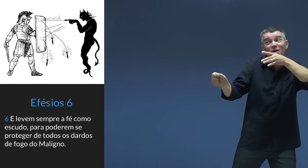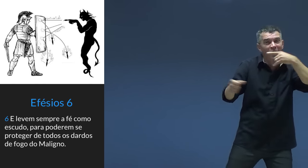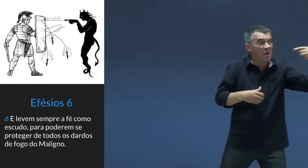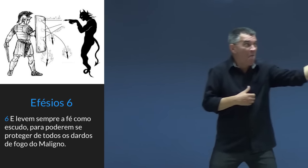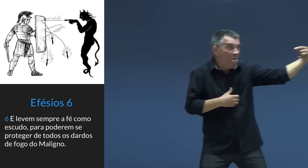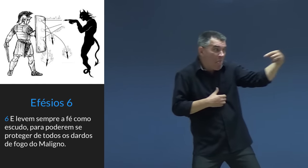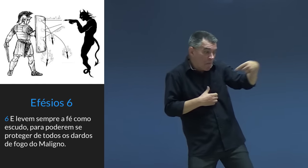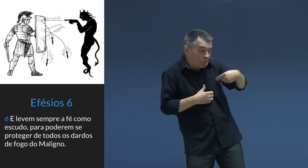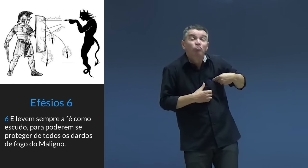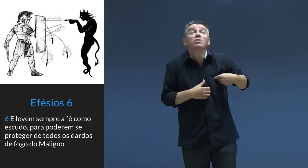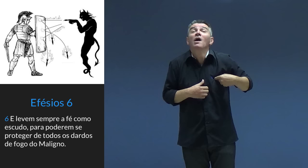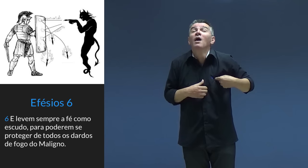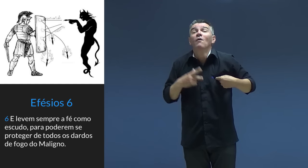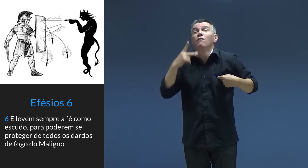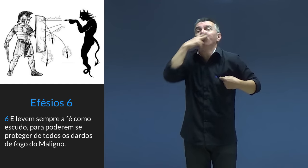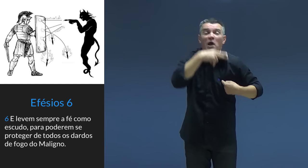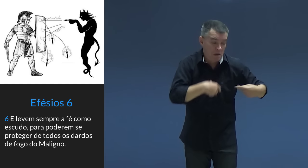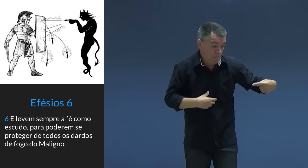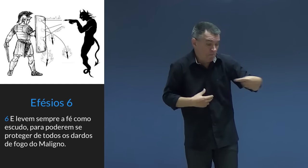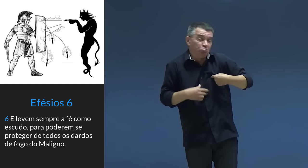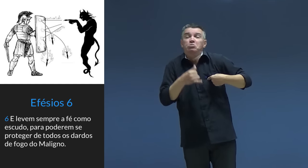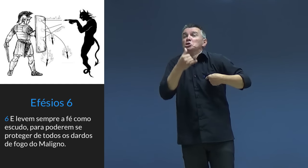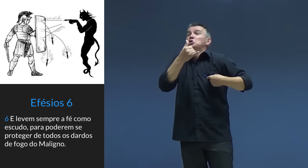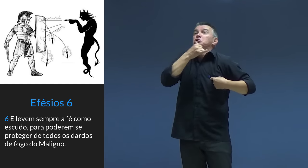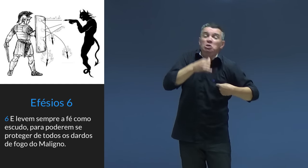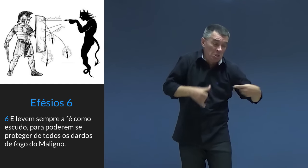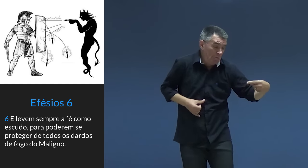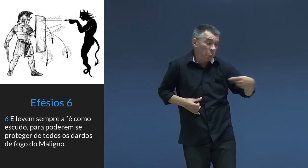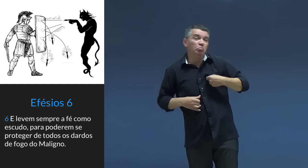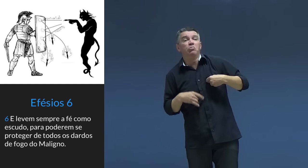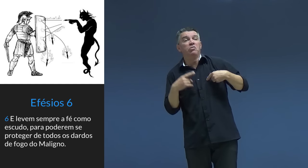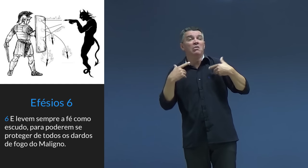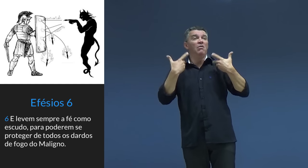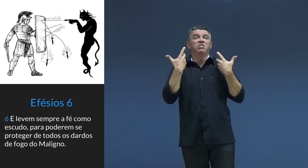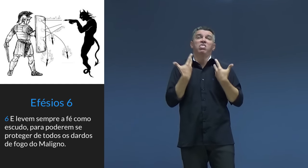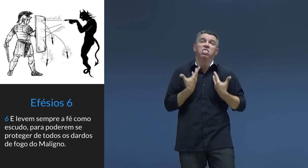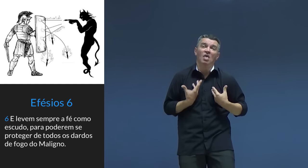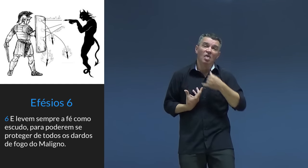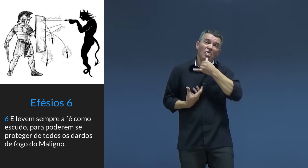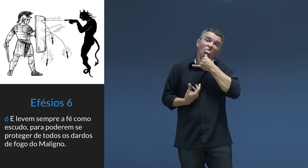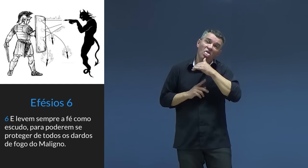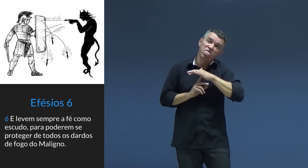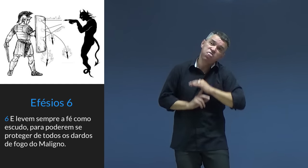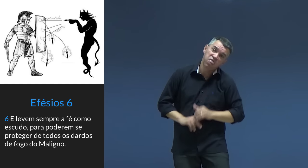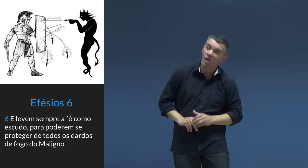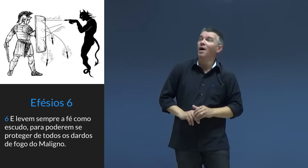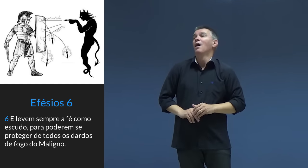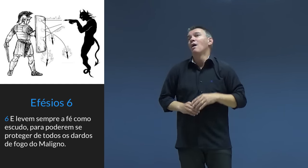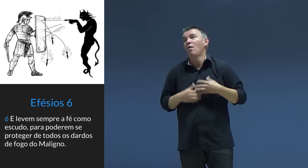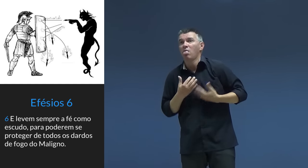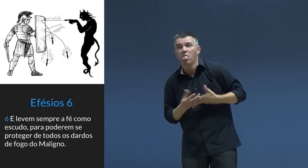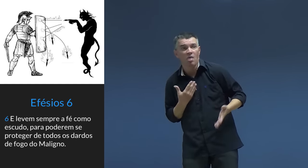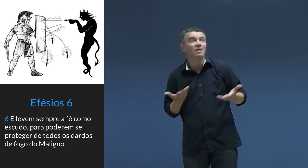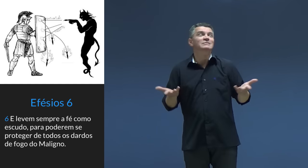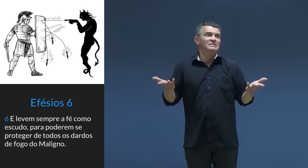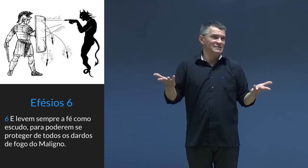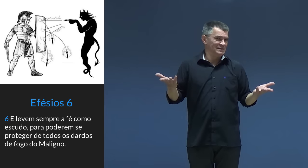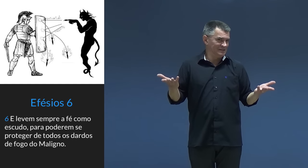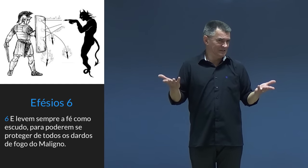vida. E não vai conseguir. Ah, fofoca não, tristeza não, desânimo, depressão, tantas coisas,